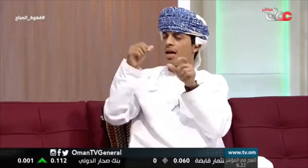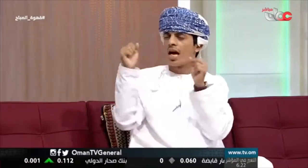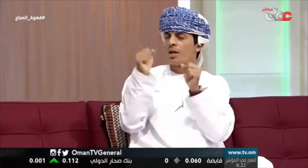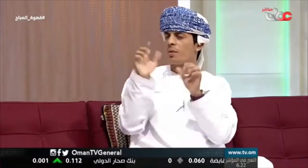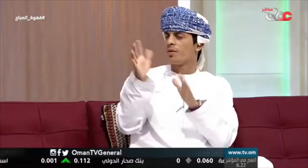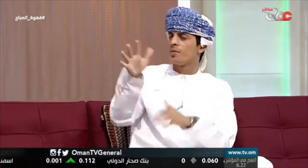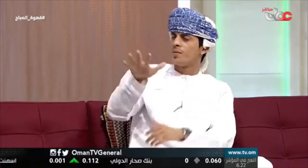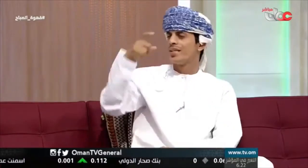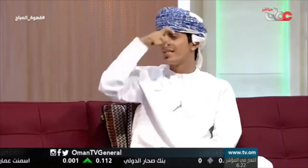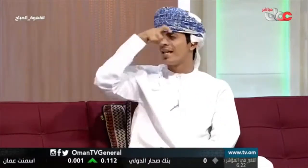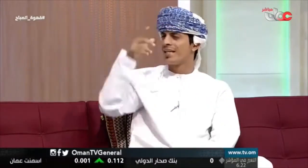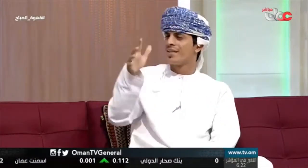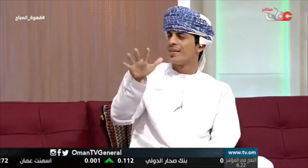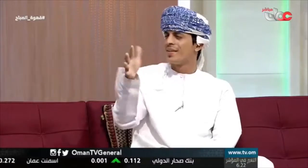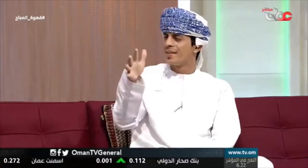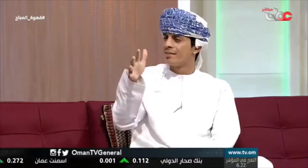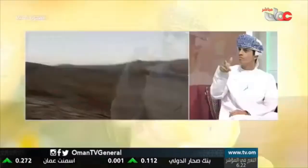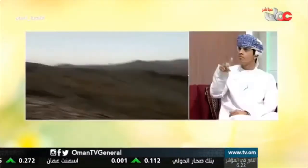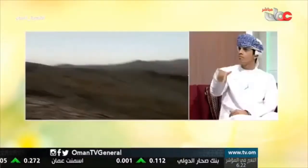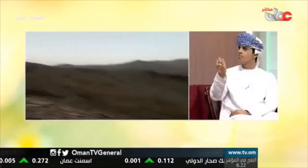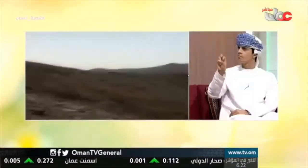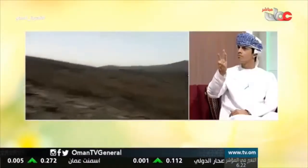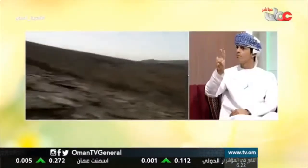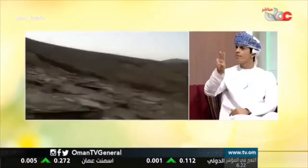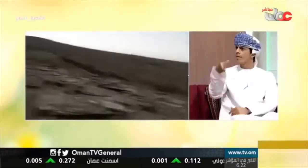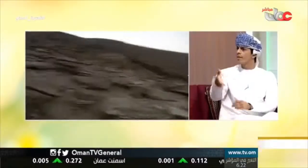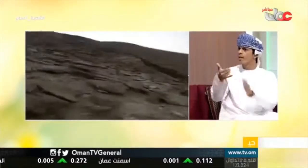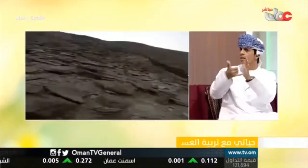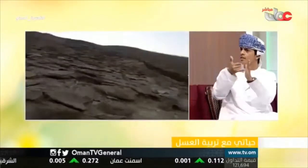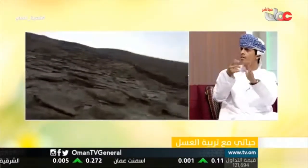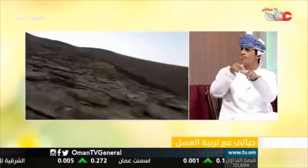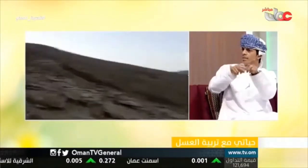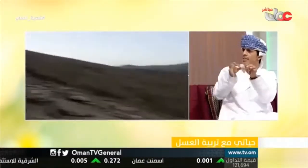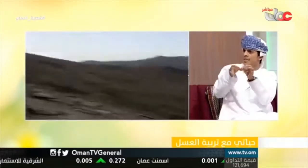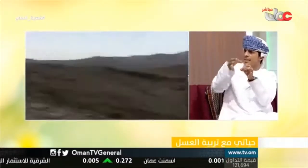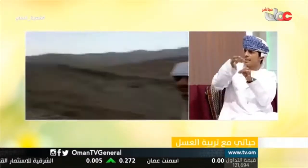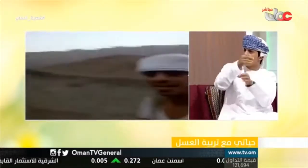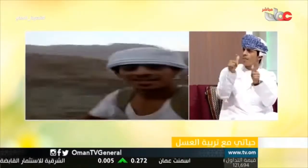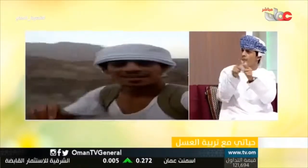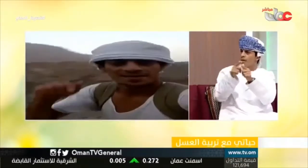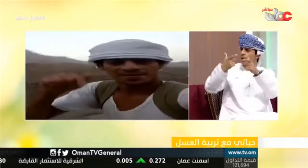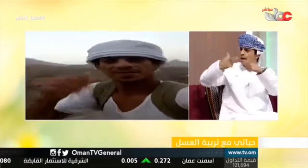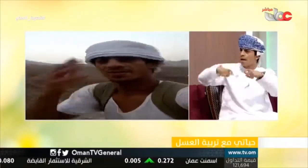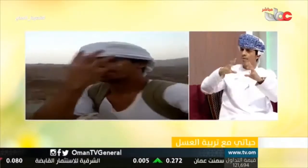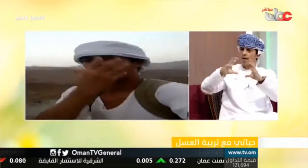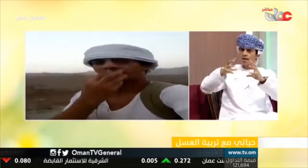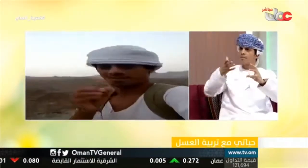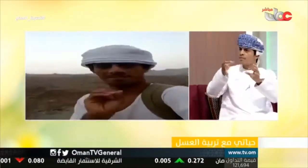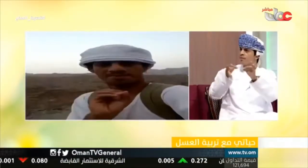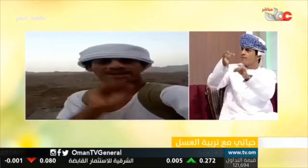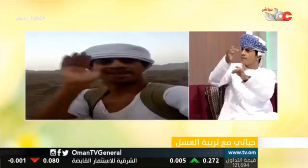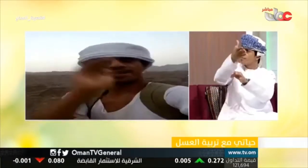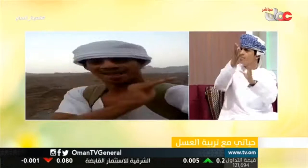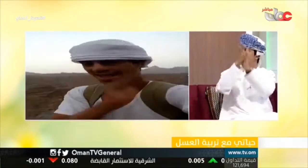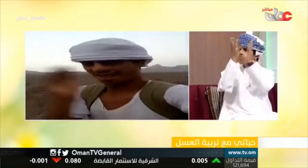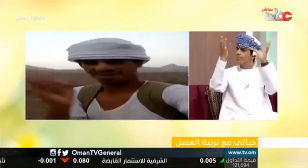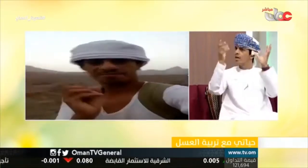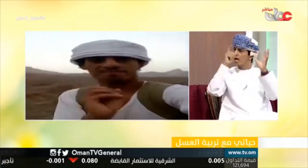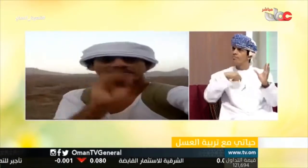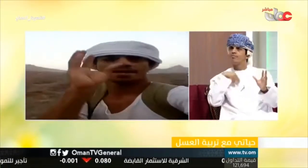وأيضا للجو يكون معتدل ولله الحمد، في أيضا في مسقط يكون خلال شهر مثلا يناير أو شهر